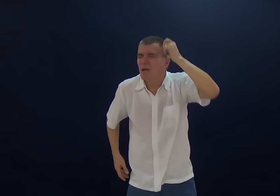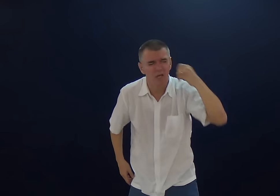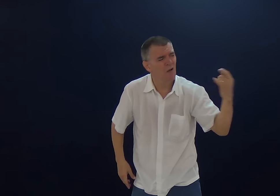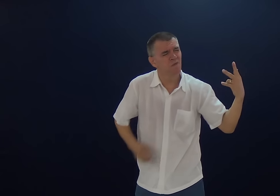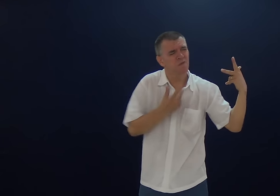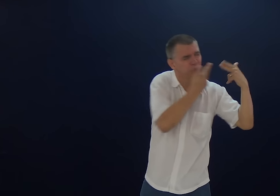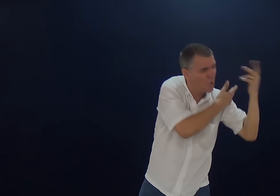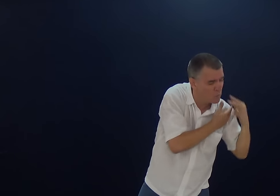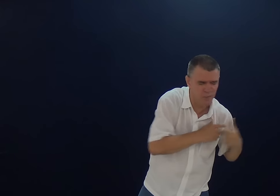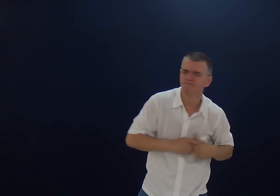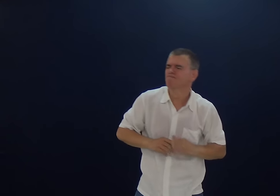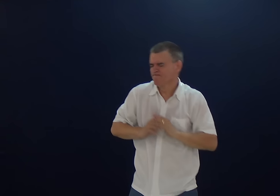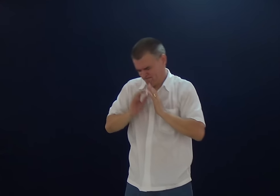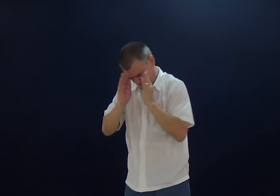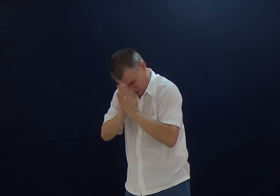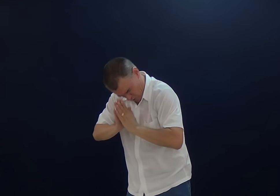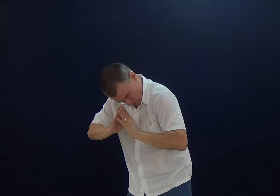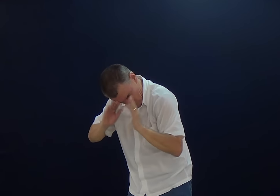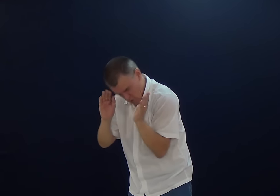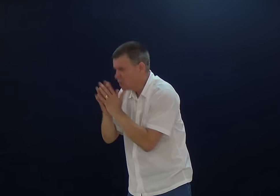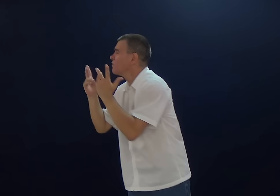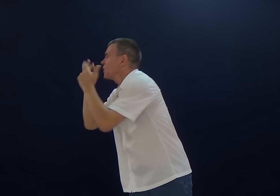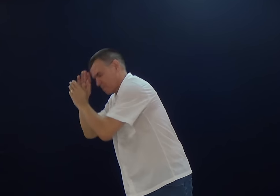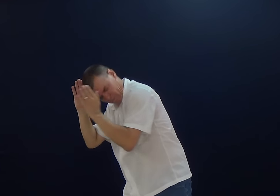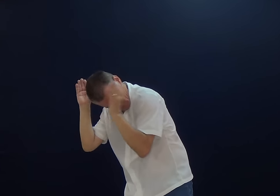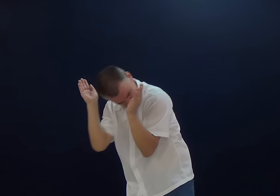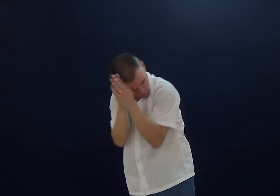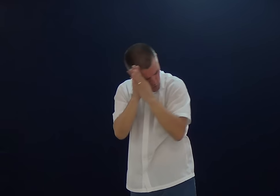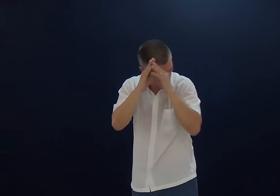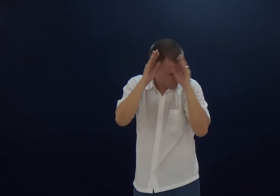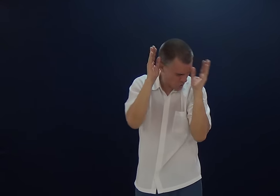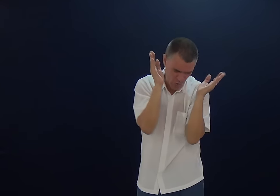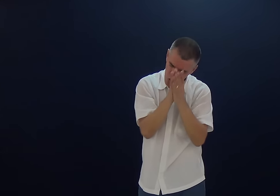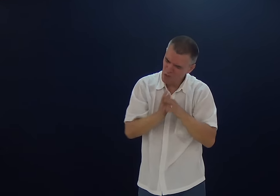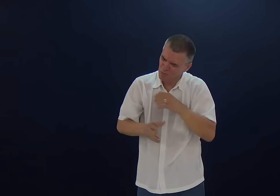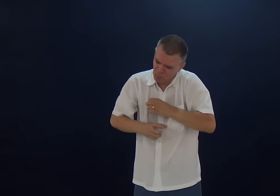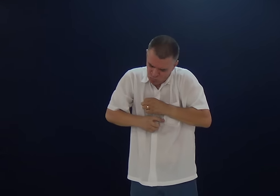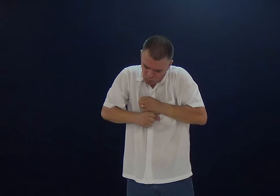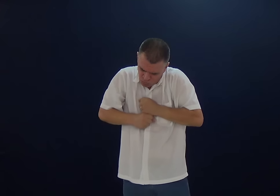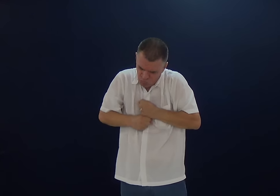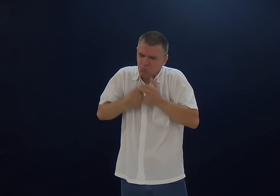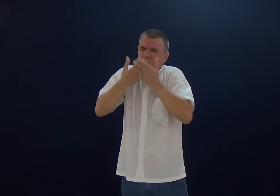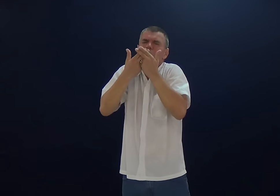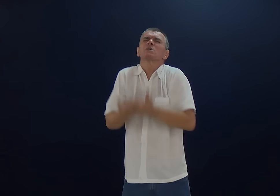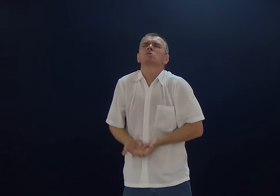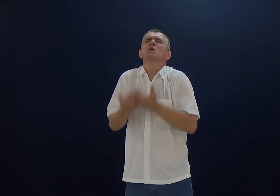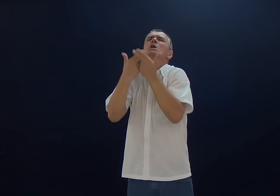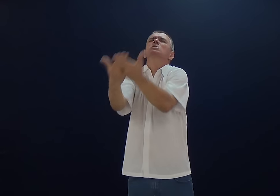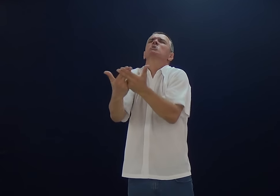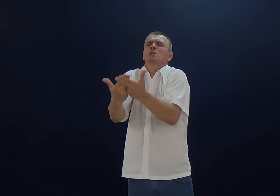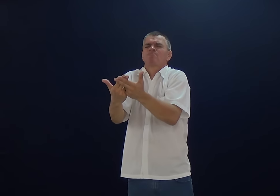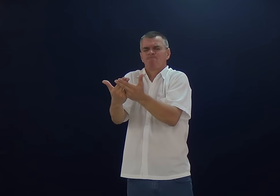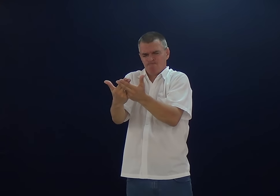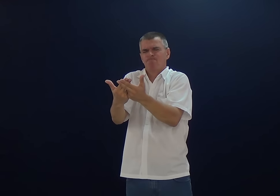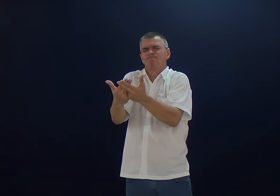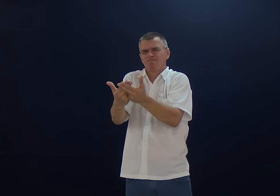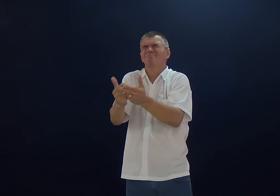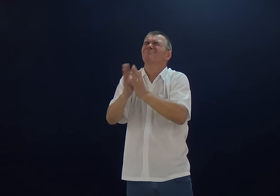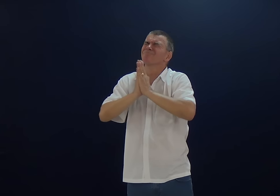orando pedindo para que Deus tenha misericórdia orando para que as fofocas se dissipe para que esse incêndio para que